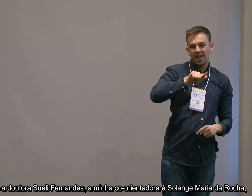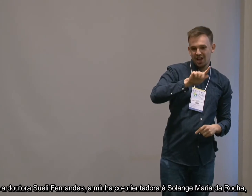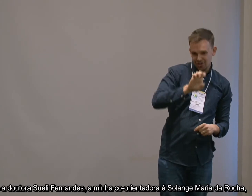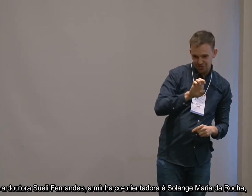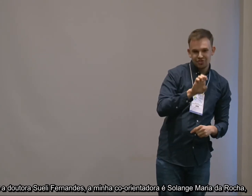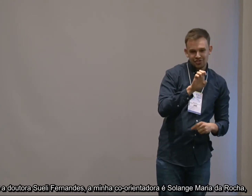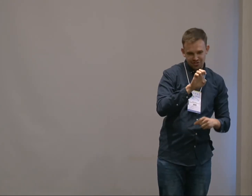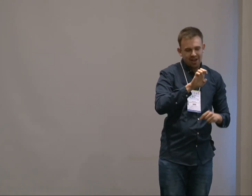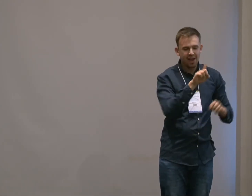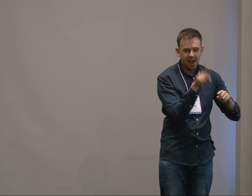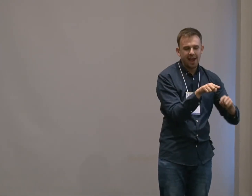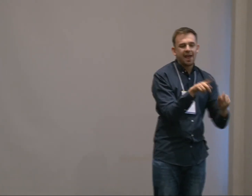Rocha